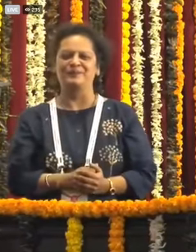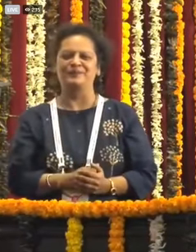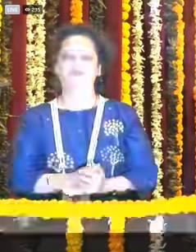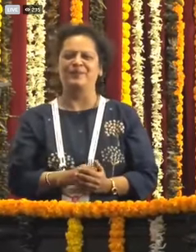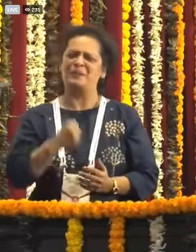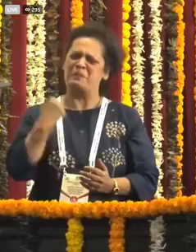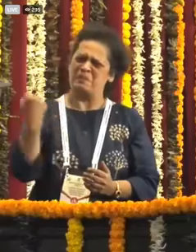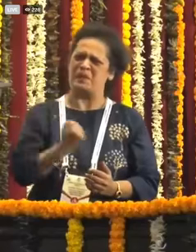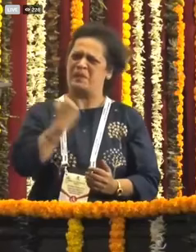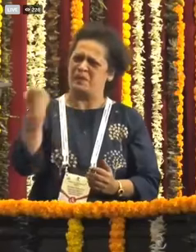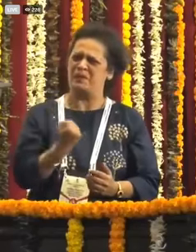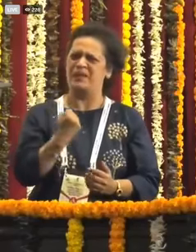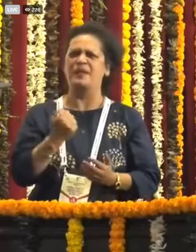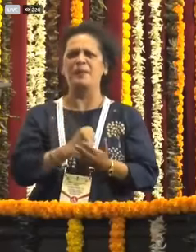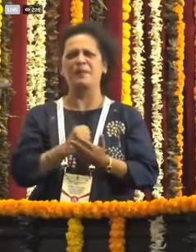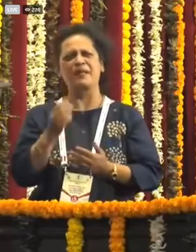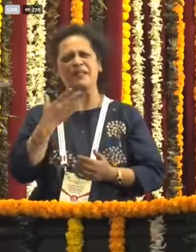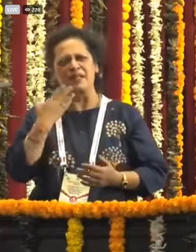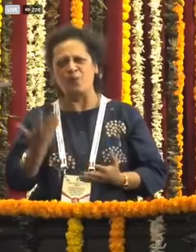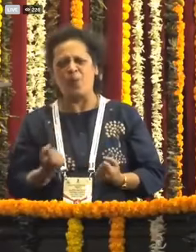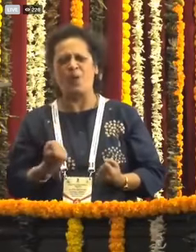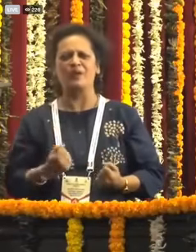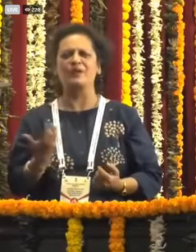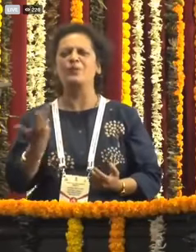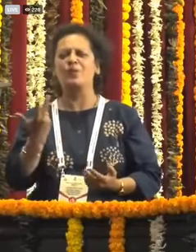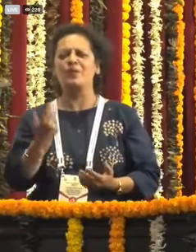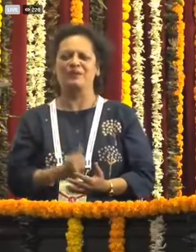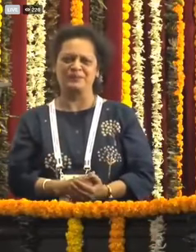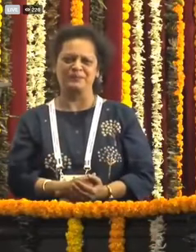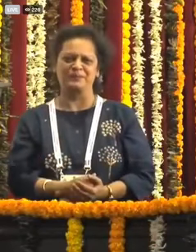यांचा प्रयत्न होता आणि